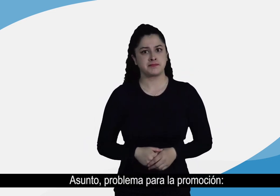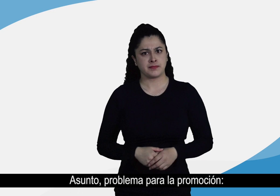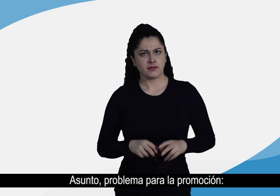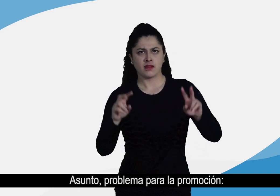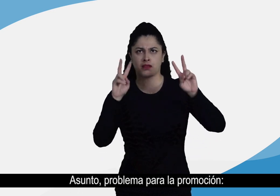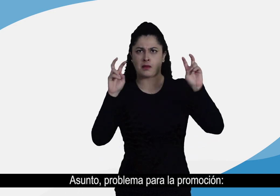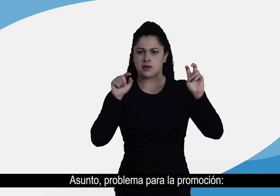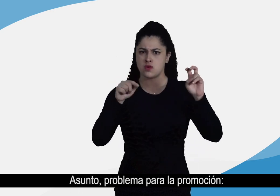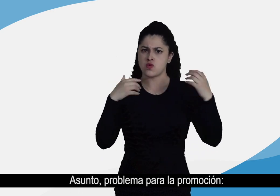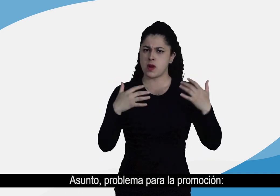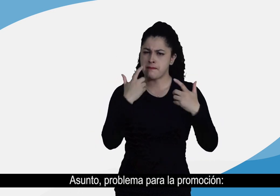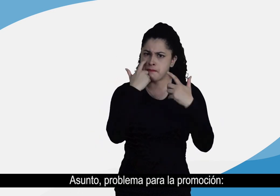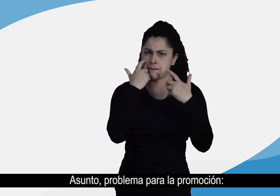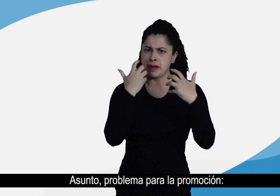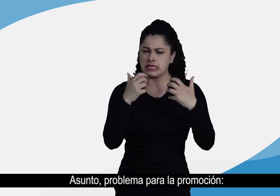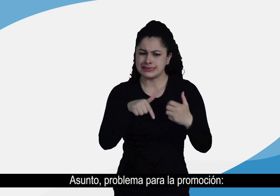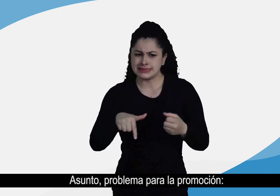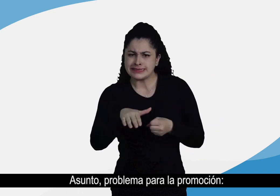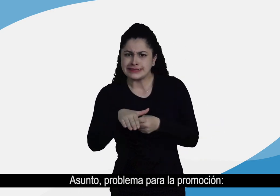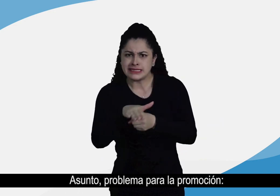Asunto, problema para la población